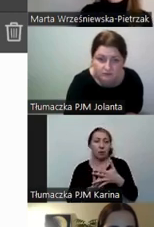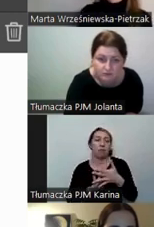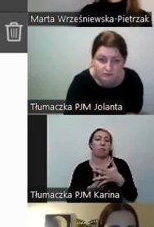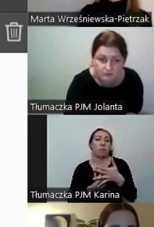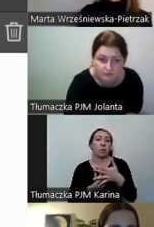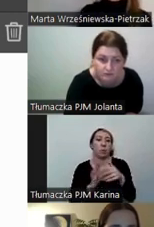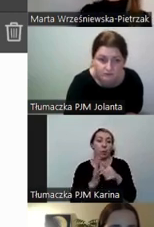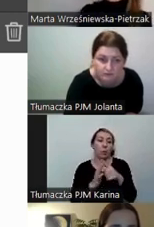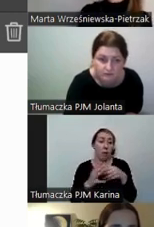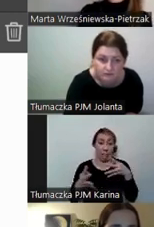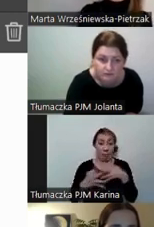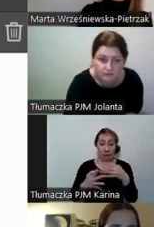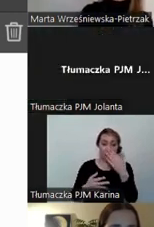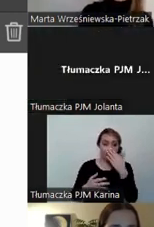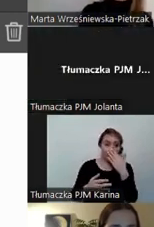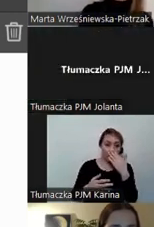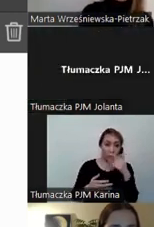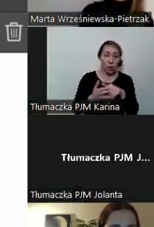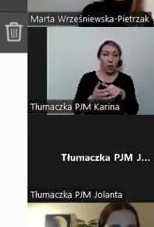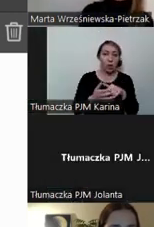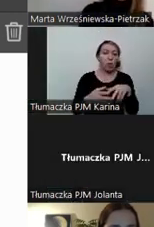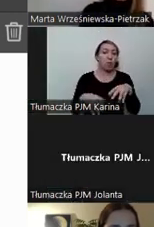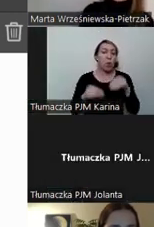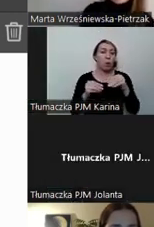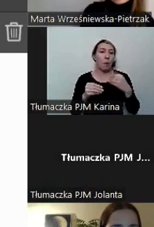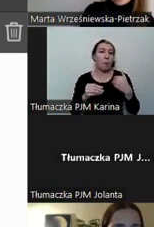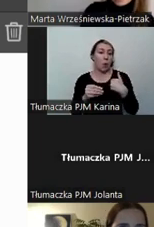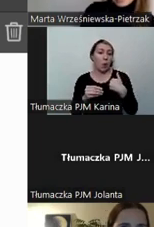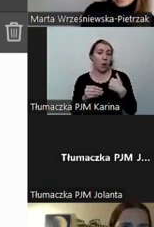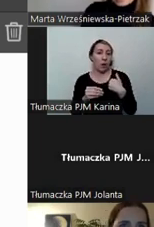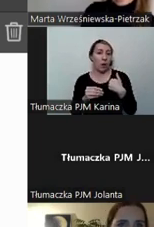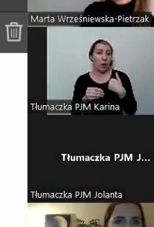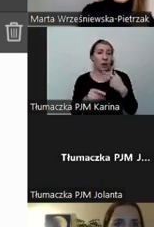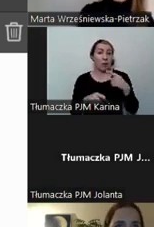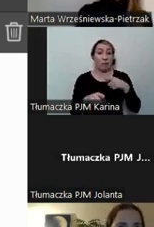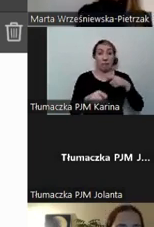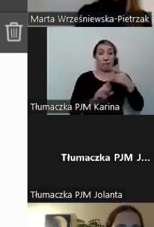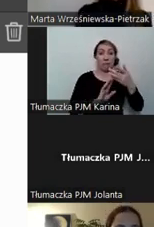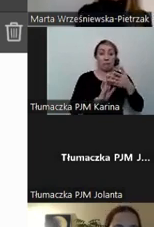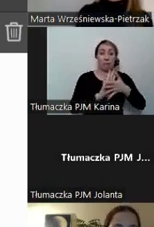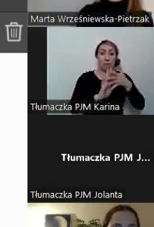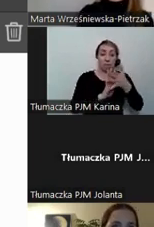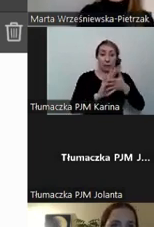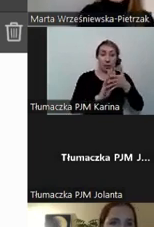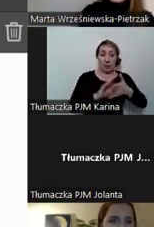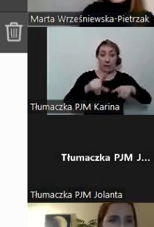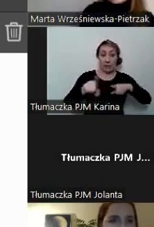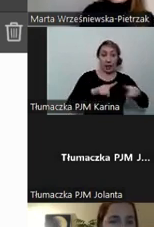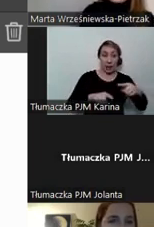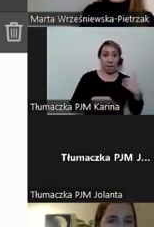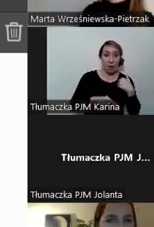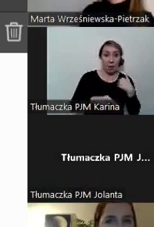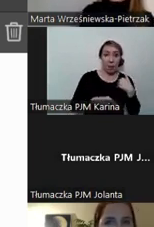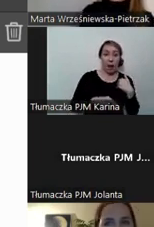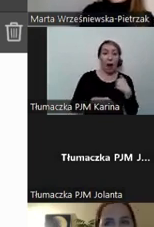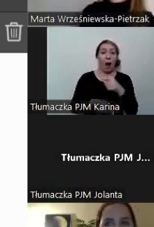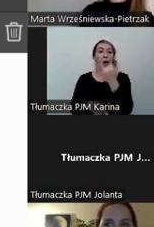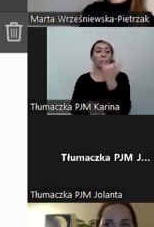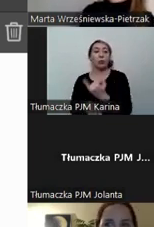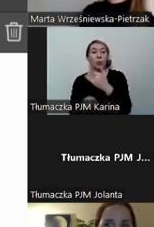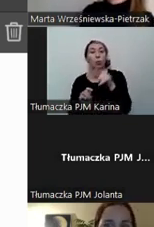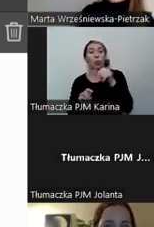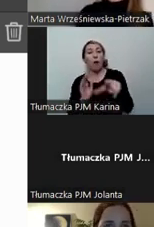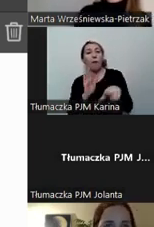to był test, który polegał na tym, że zamigany był znak, a osoba badana miała wybrać